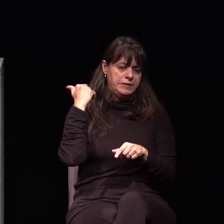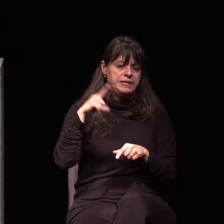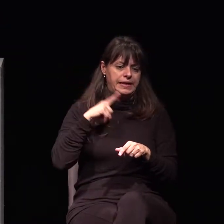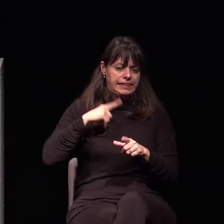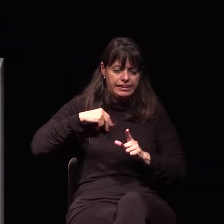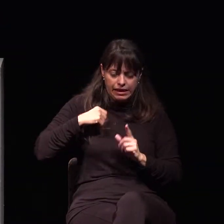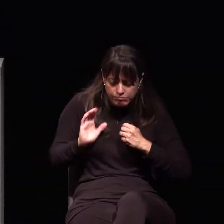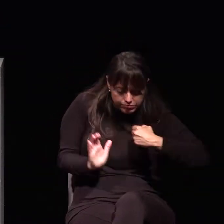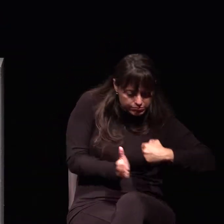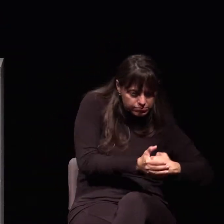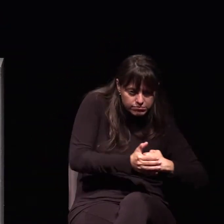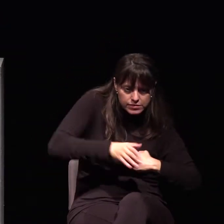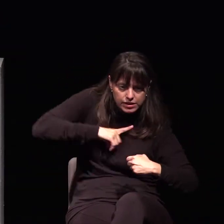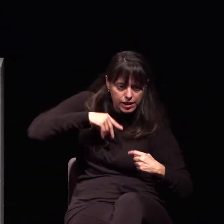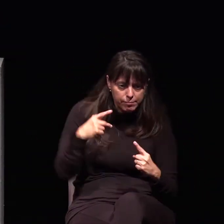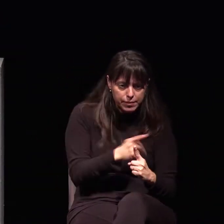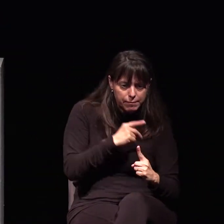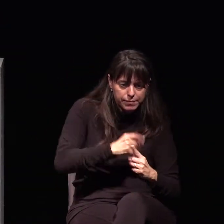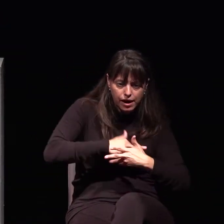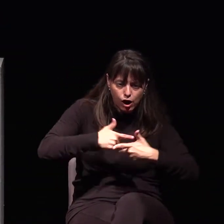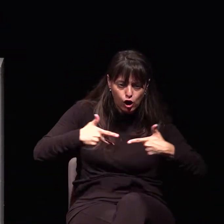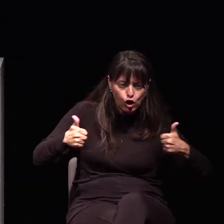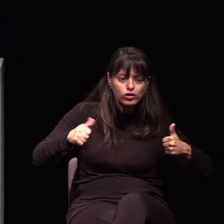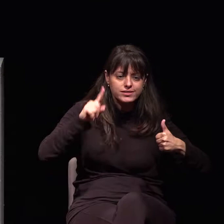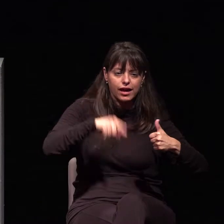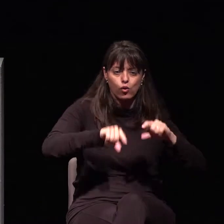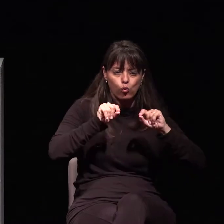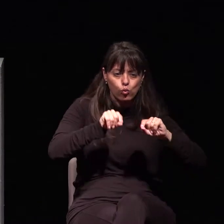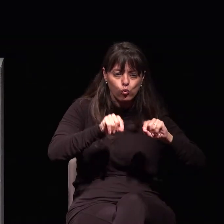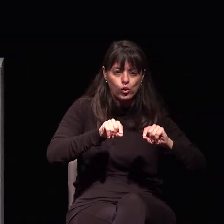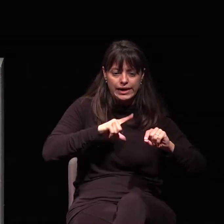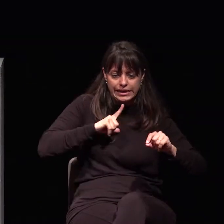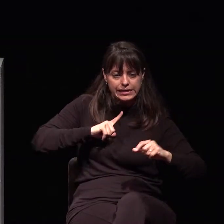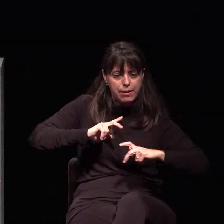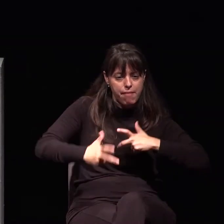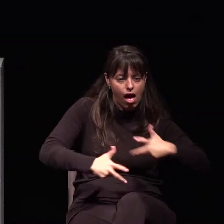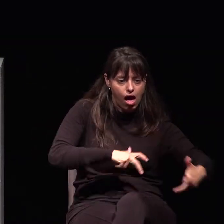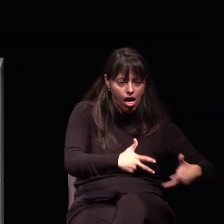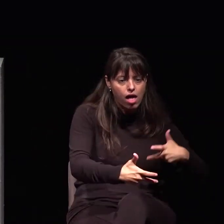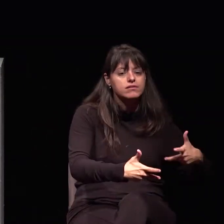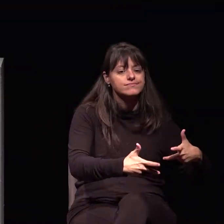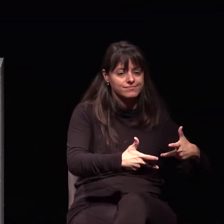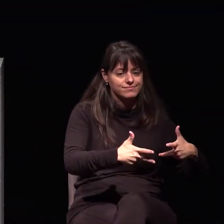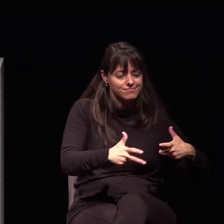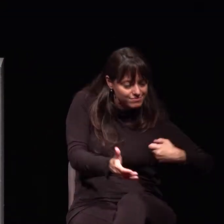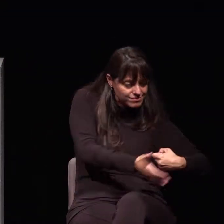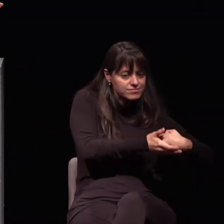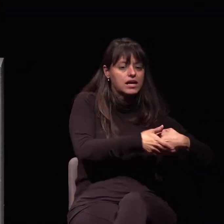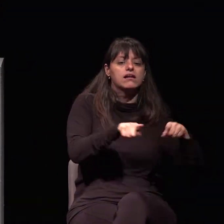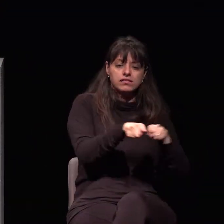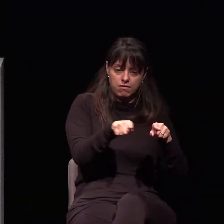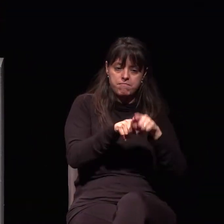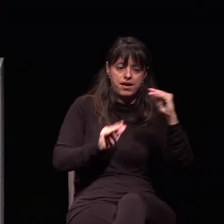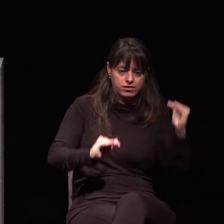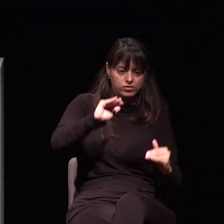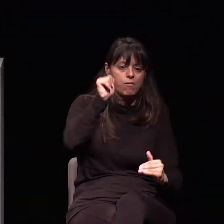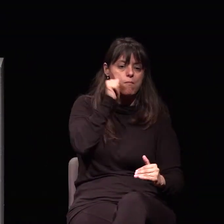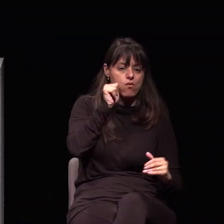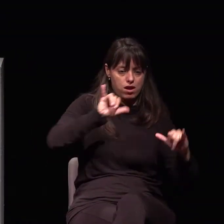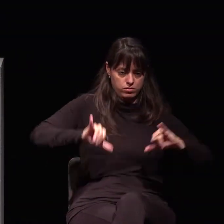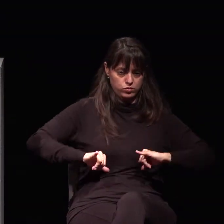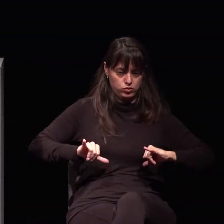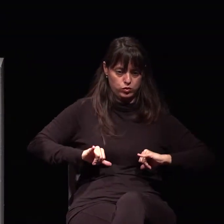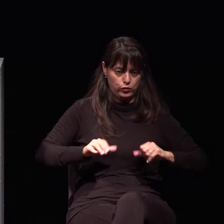da ditadura. Quando a gente fala porões, quer dizer os centros de extermínio e de tortura. E, então, para